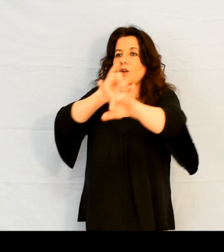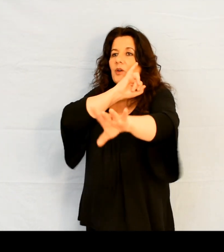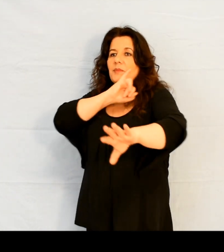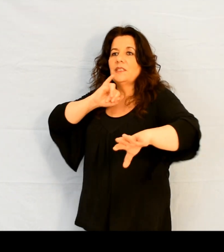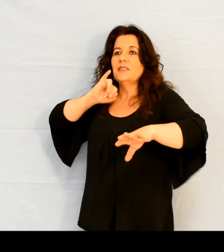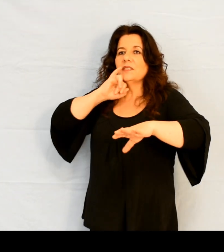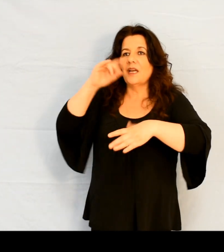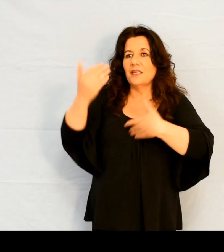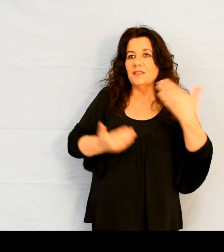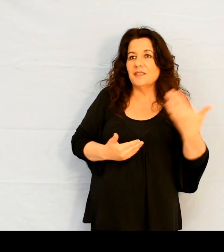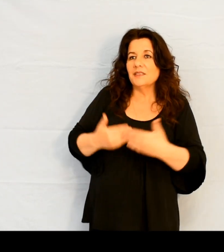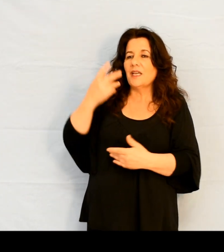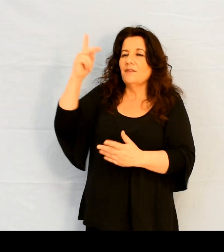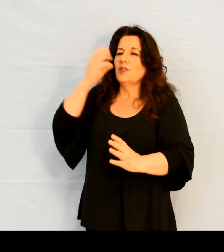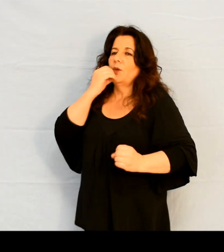son bien-aimé.